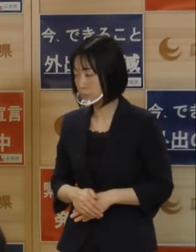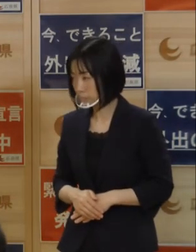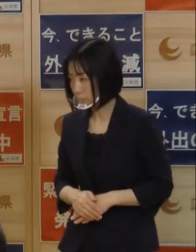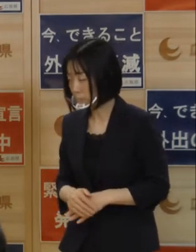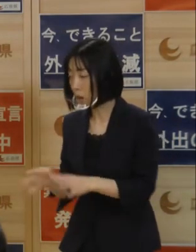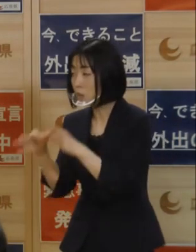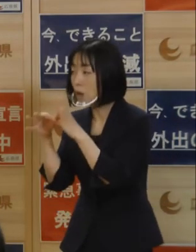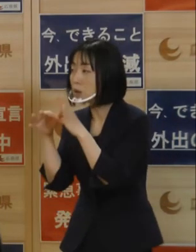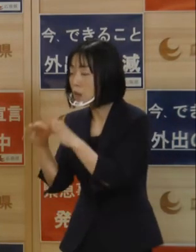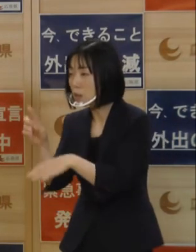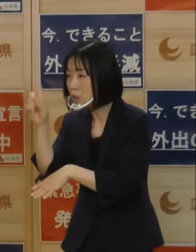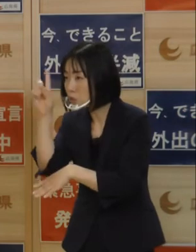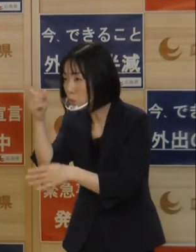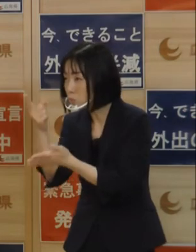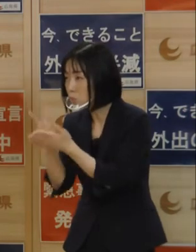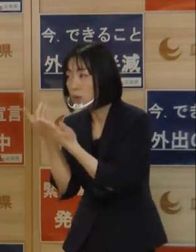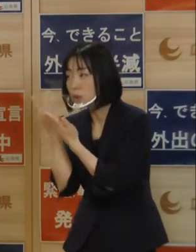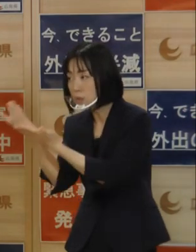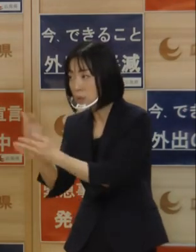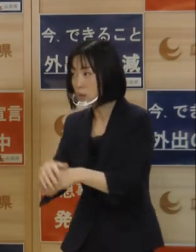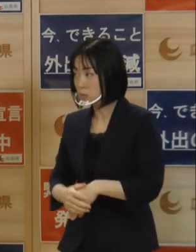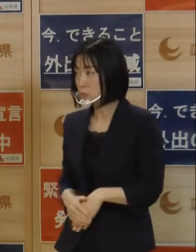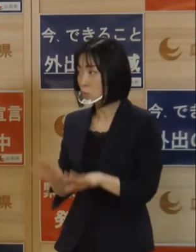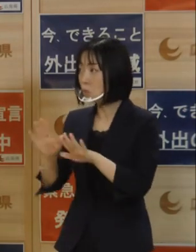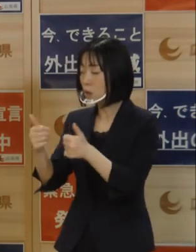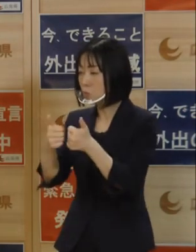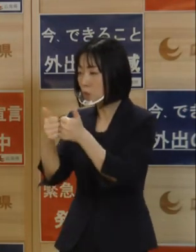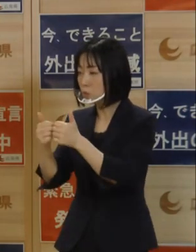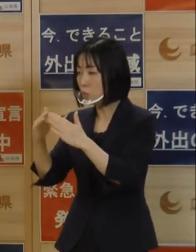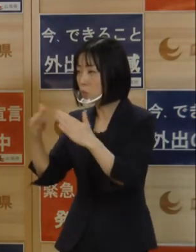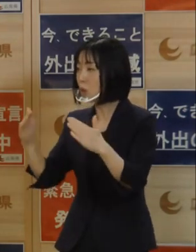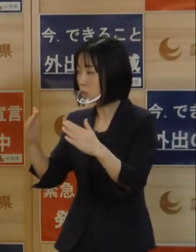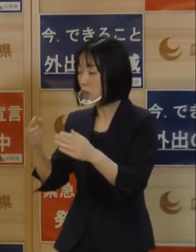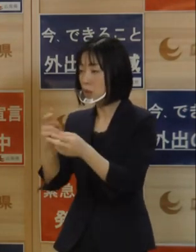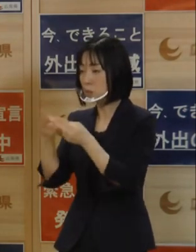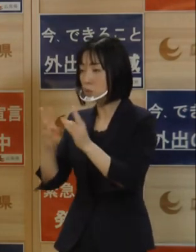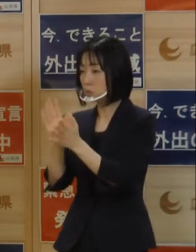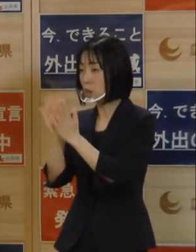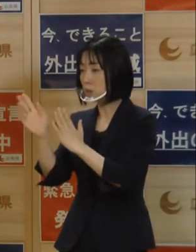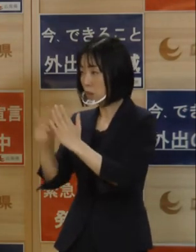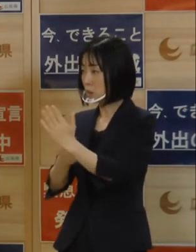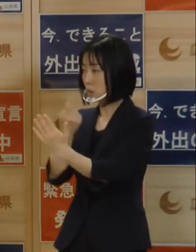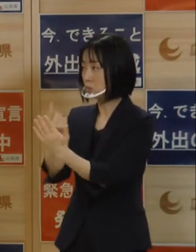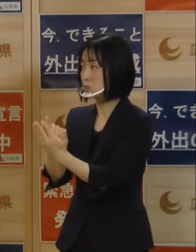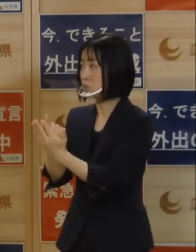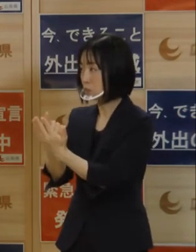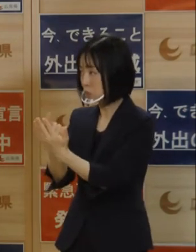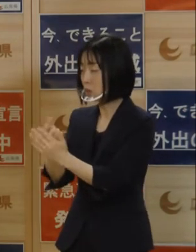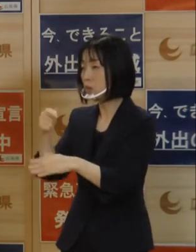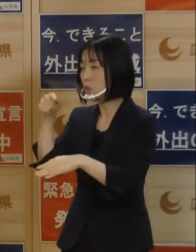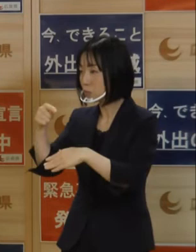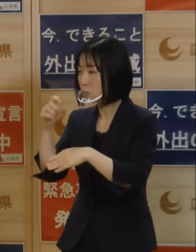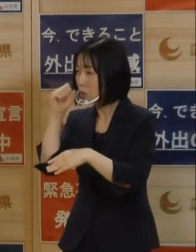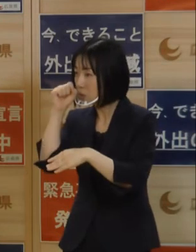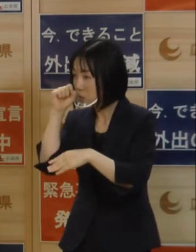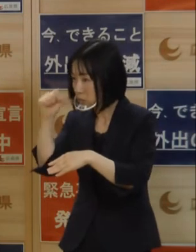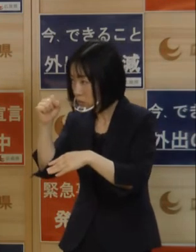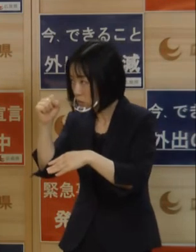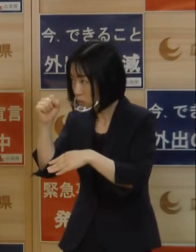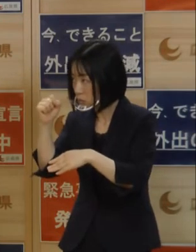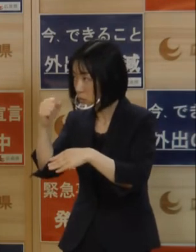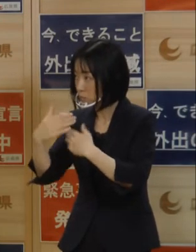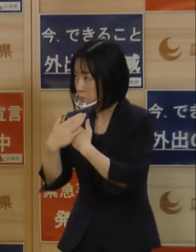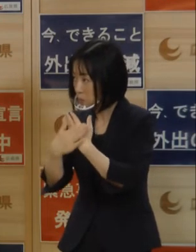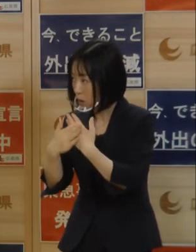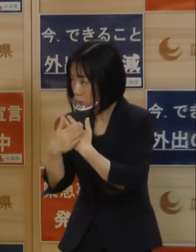関連で一点だけ最後にお願いいたします。今回の検討会に県が入ることによってどのようなこう利点というかメリットがあるということをこう